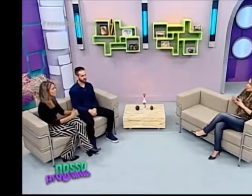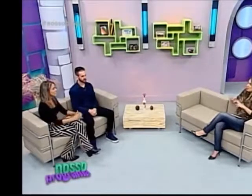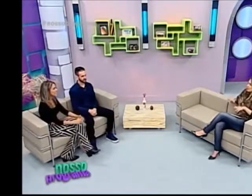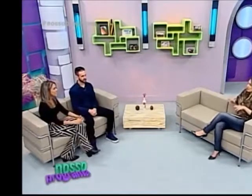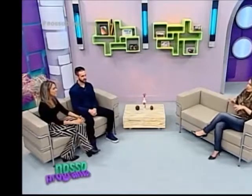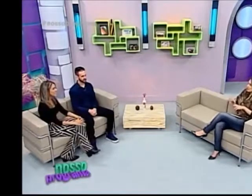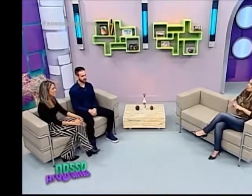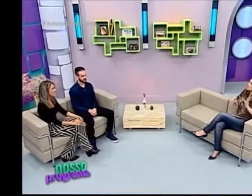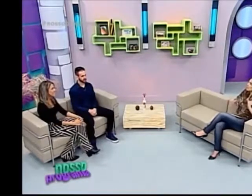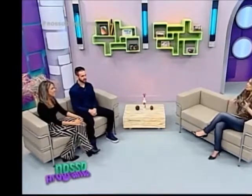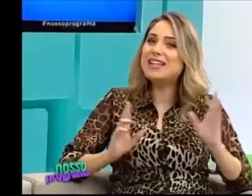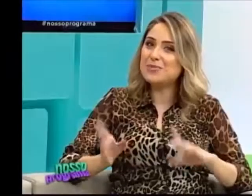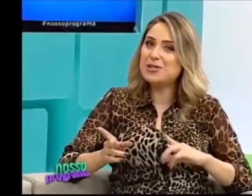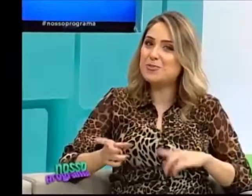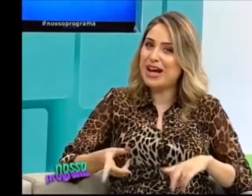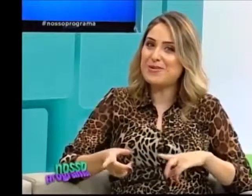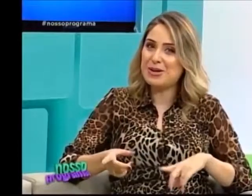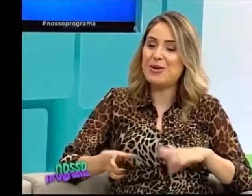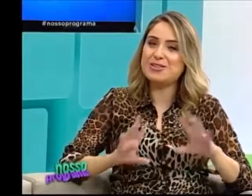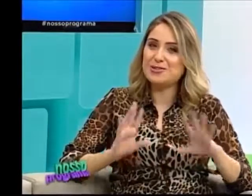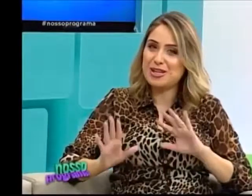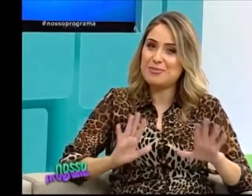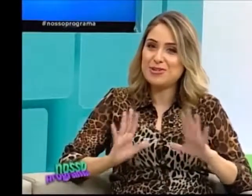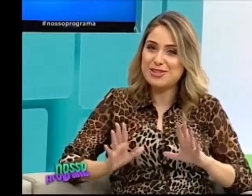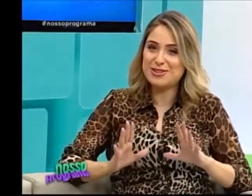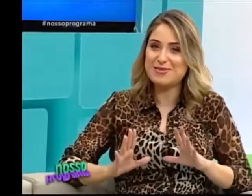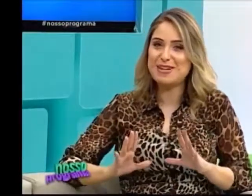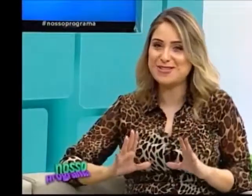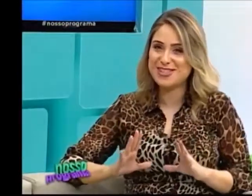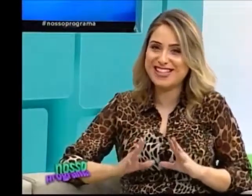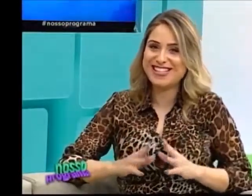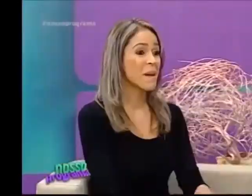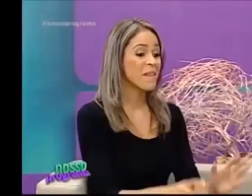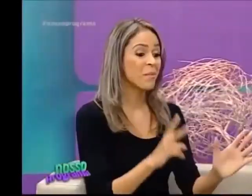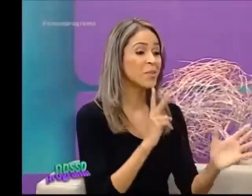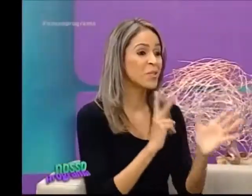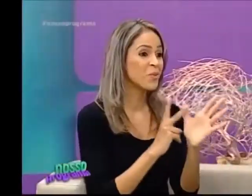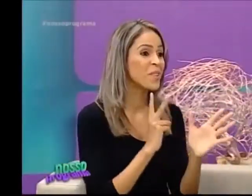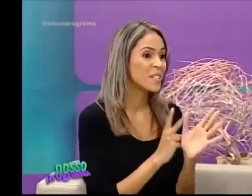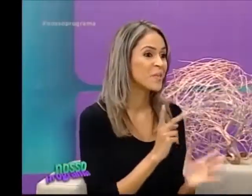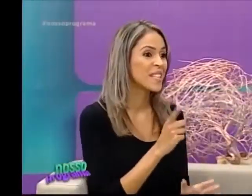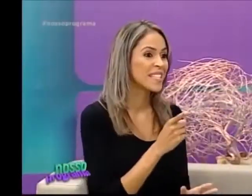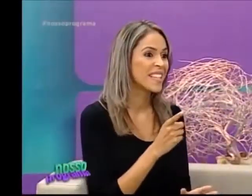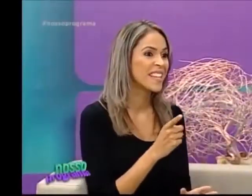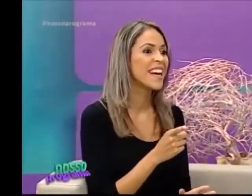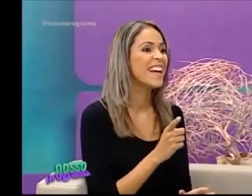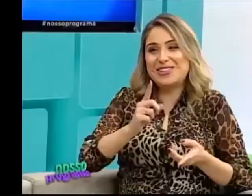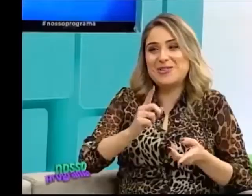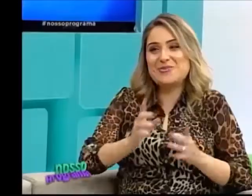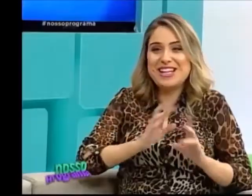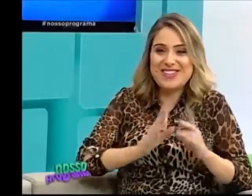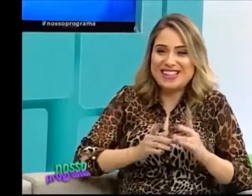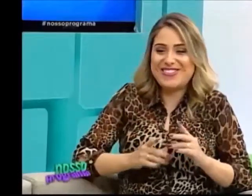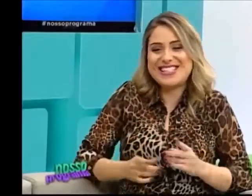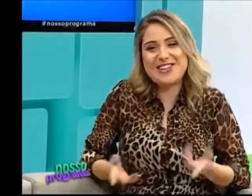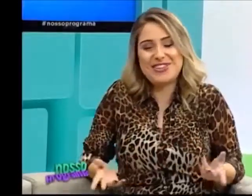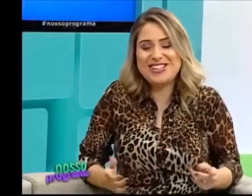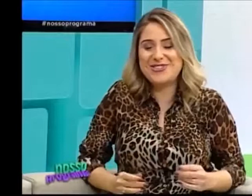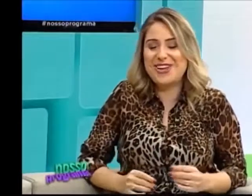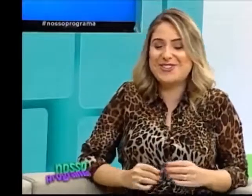a Mari conversa comigo, tem um intérprete para o Helder não ficar perdido também, viu, gente? É que para mim é muito difícil fazer... Enquanto está conversando comigo, ainda fazer fica difícil,